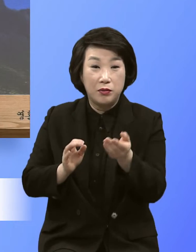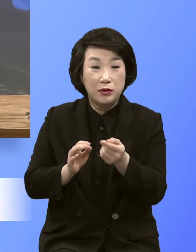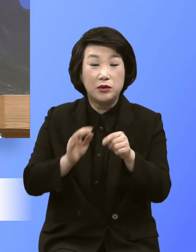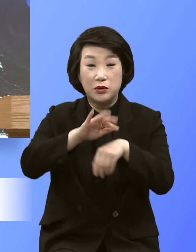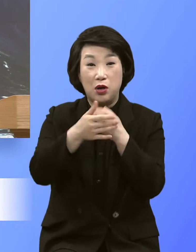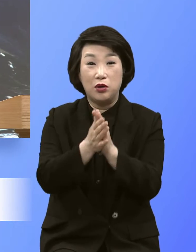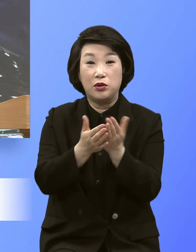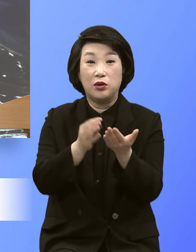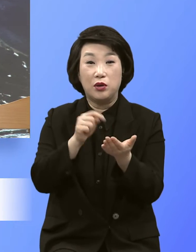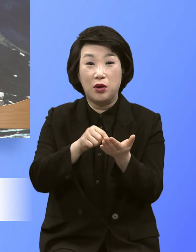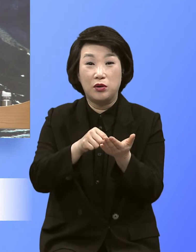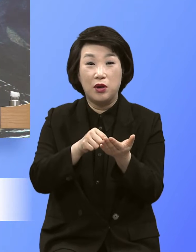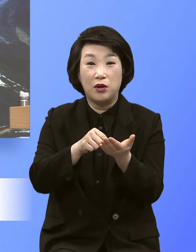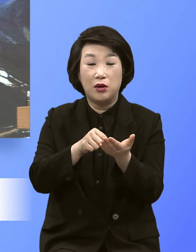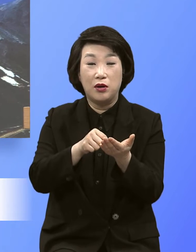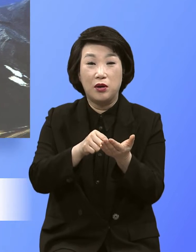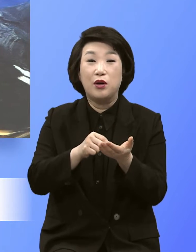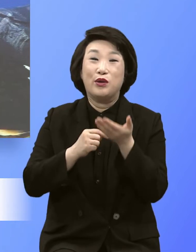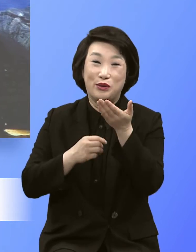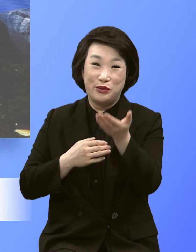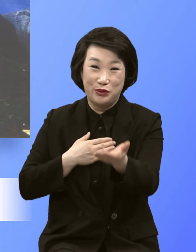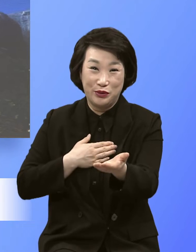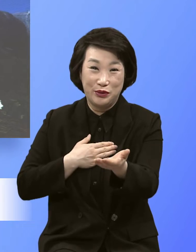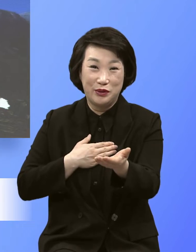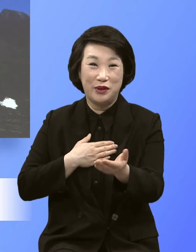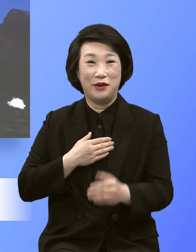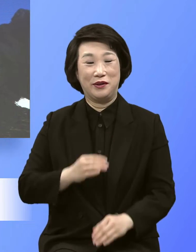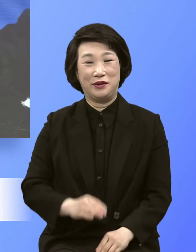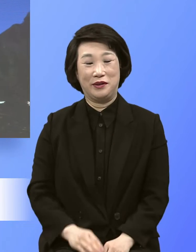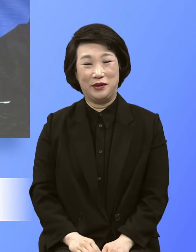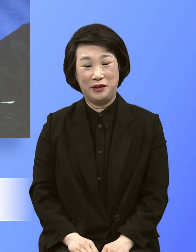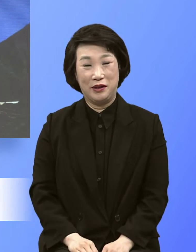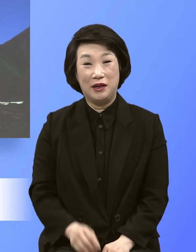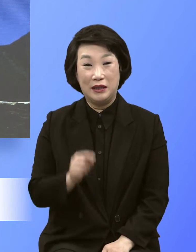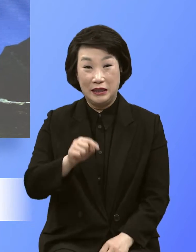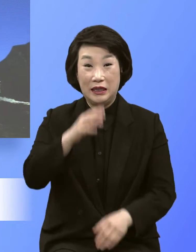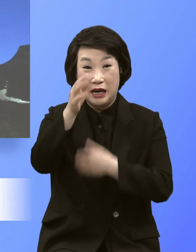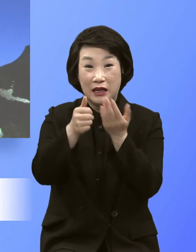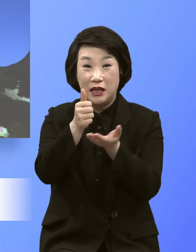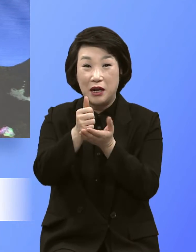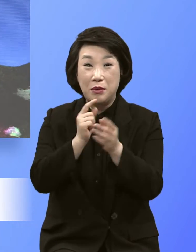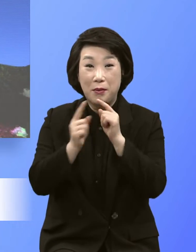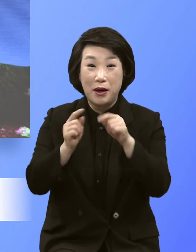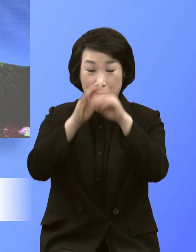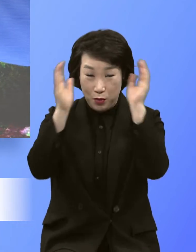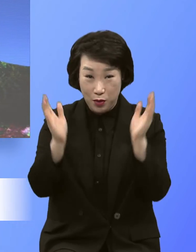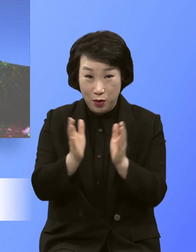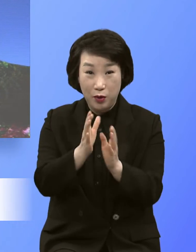성경을 통해서 주셨는데 이 말씀의 전체는